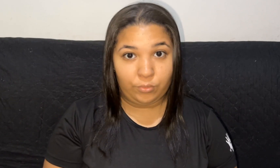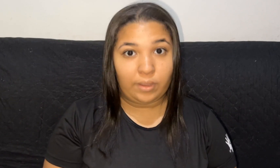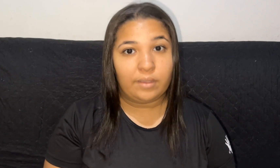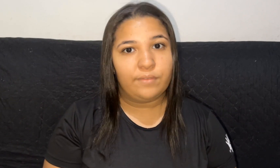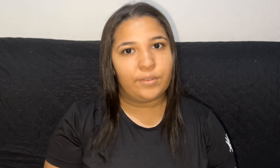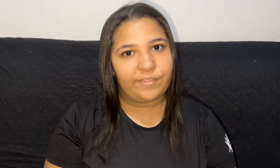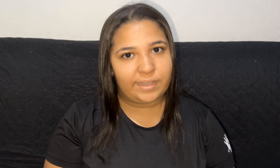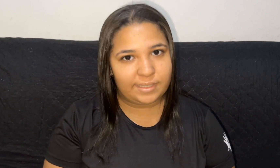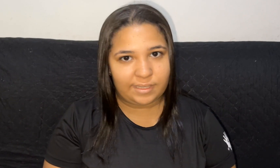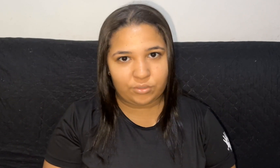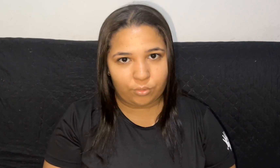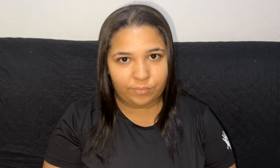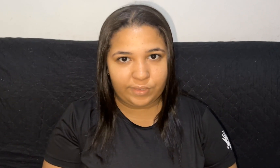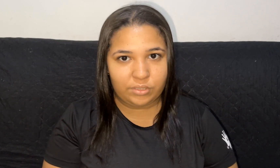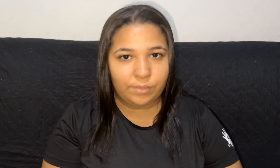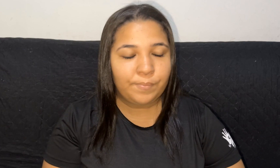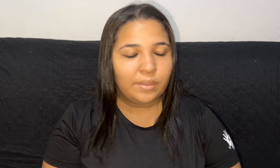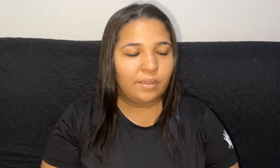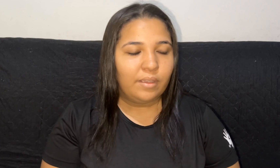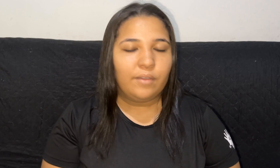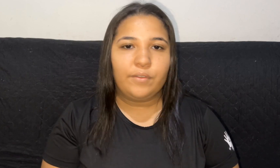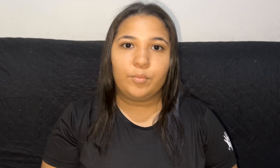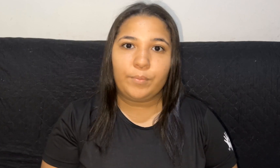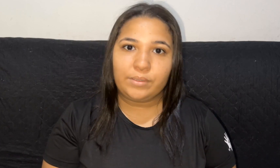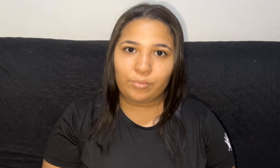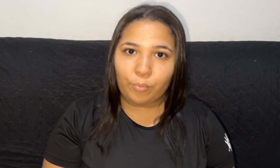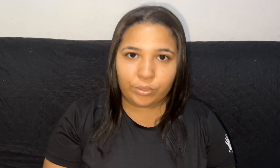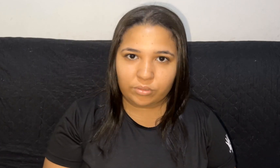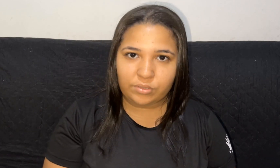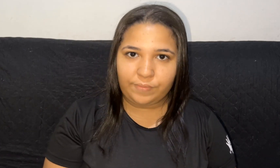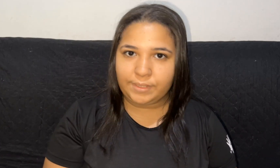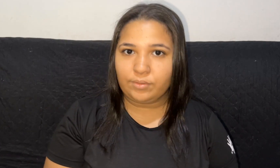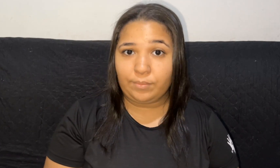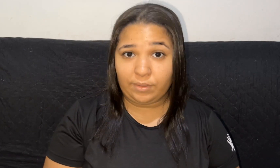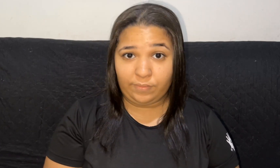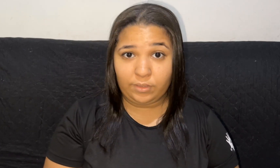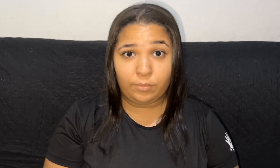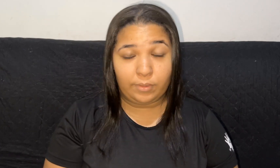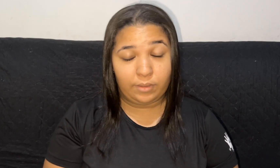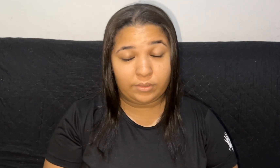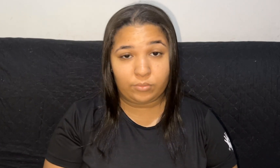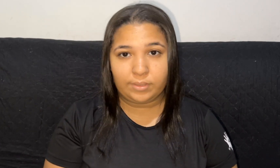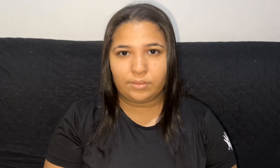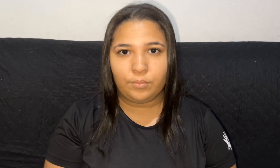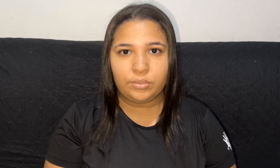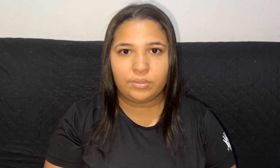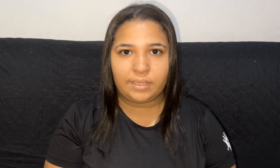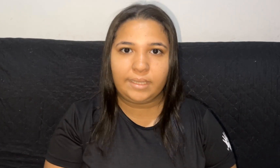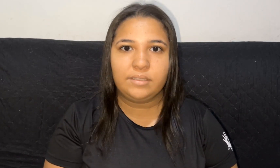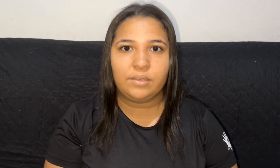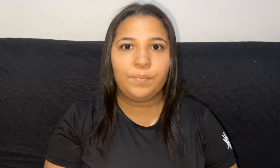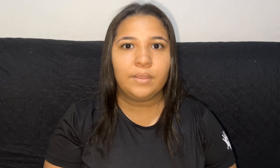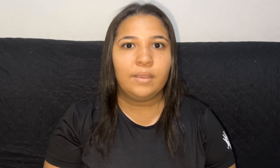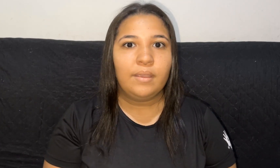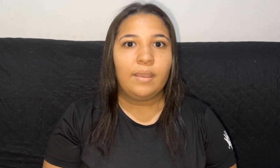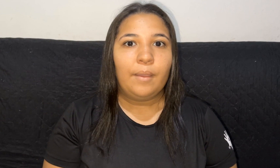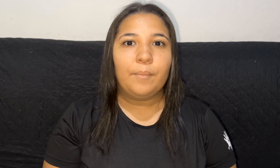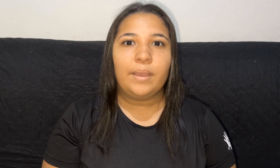ela veio a falecer de Covid. Foi um momento muito difícil na minha vida, uma situação muito triste. Mas eu